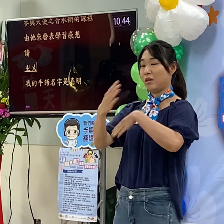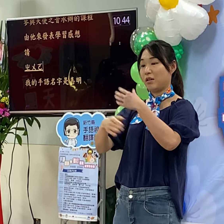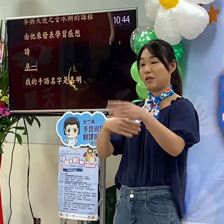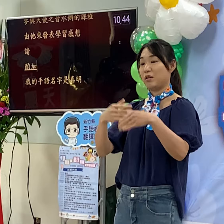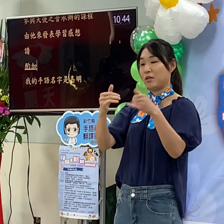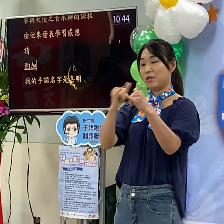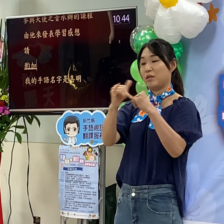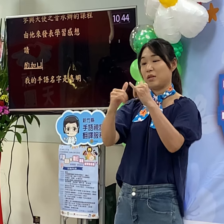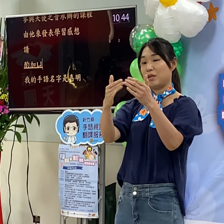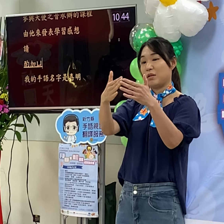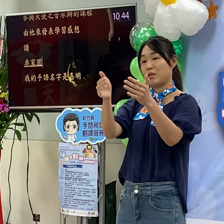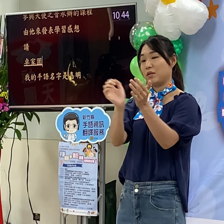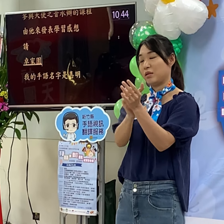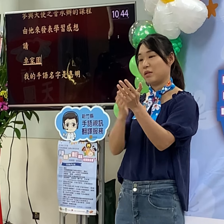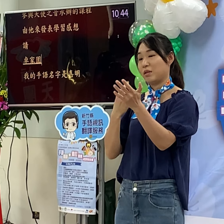曾经参加手语社，